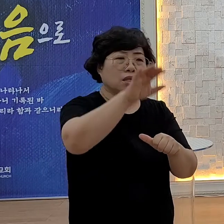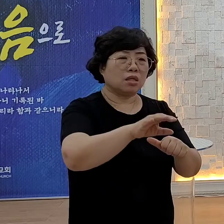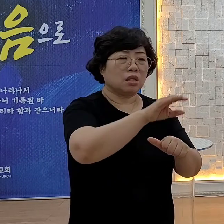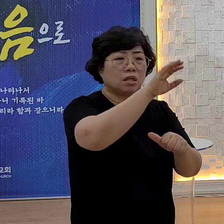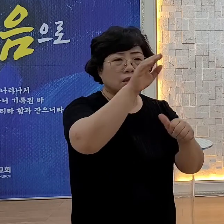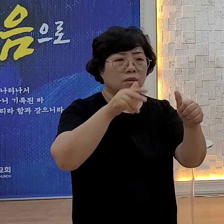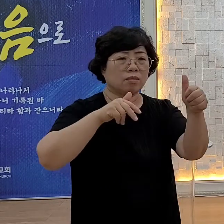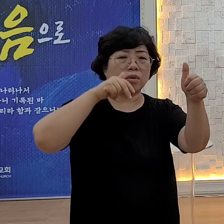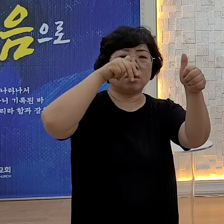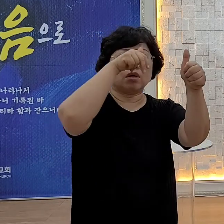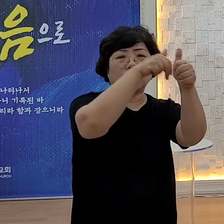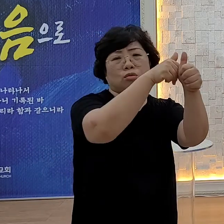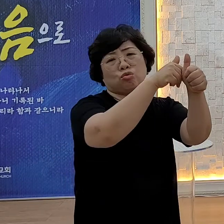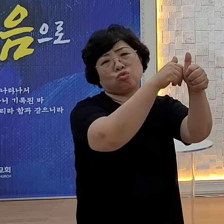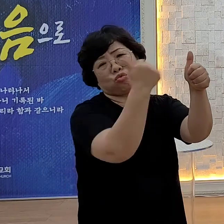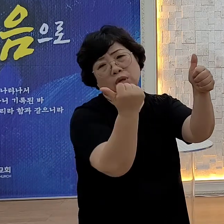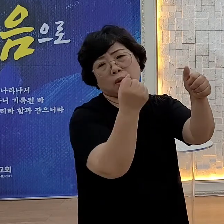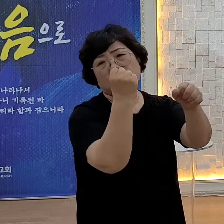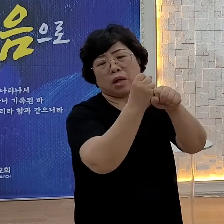십자가 언덕.